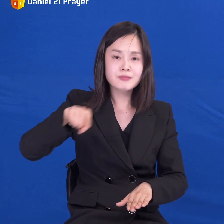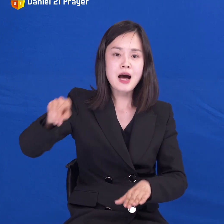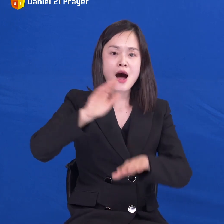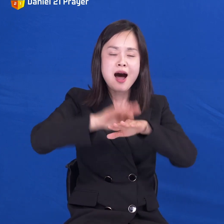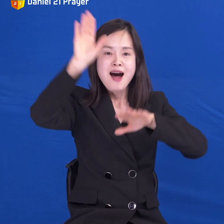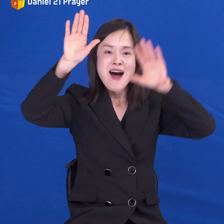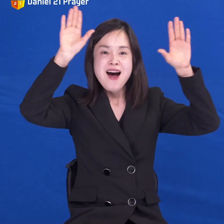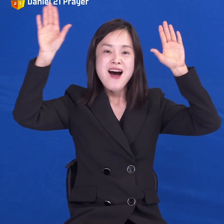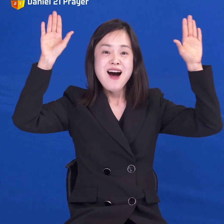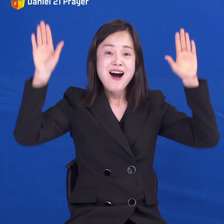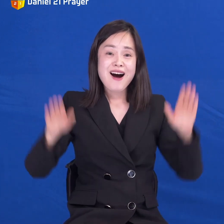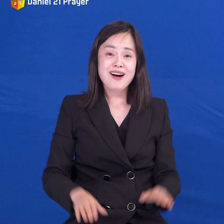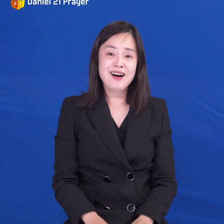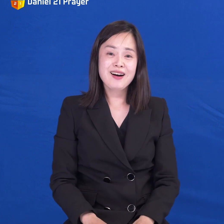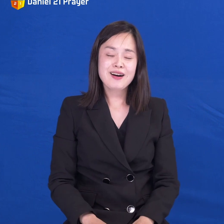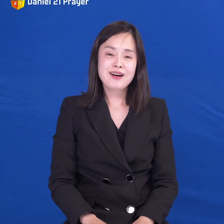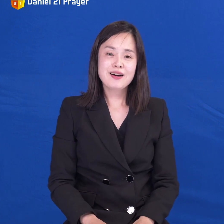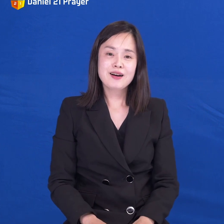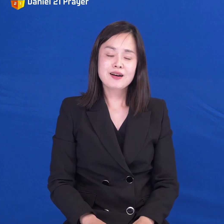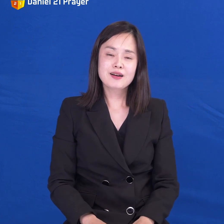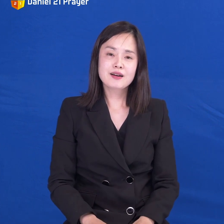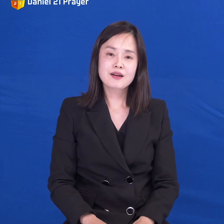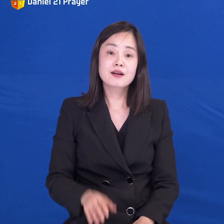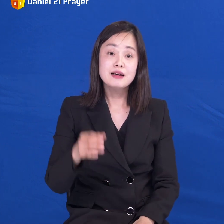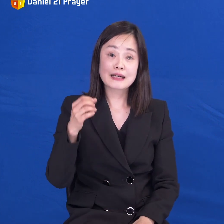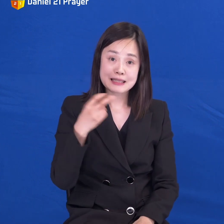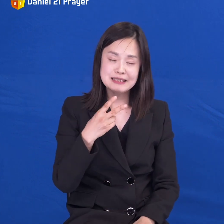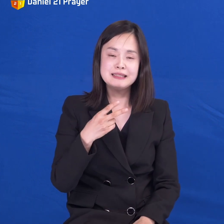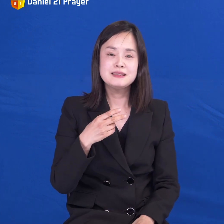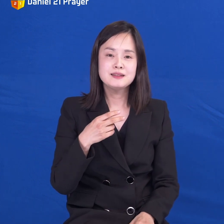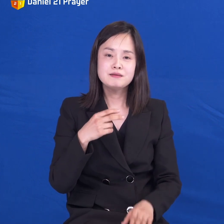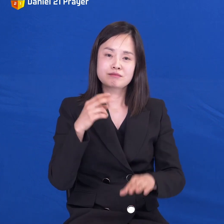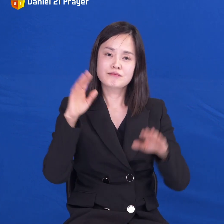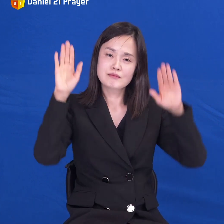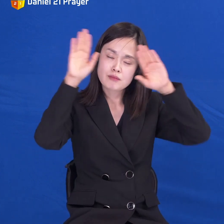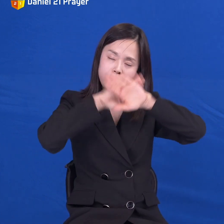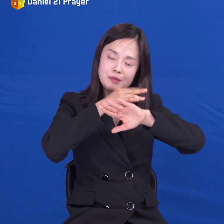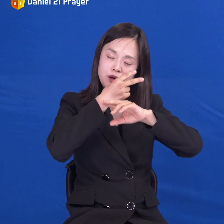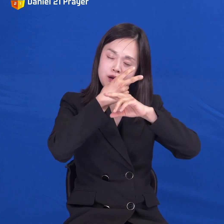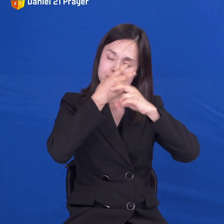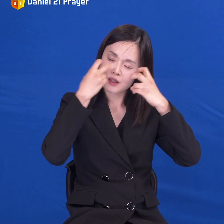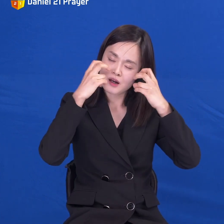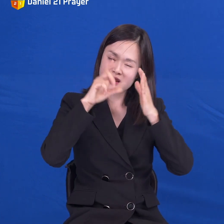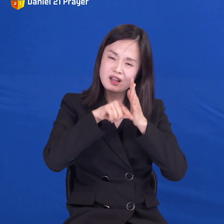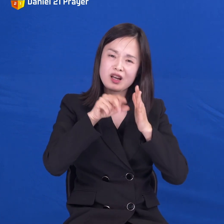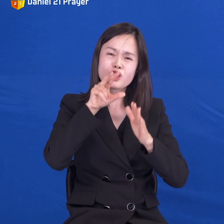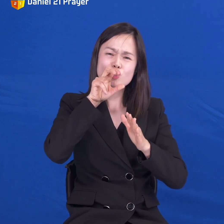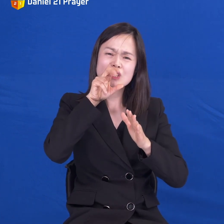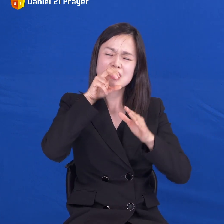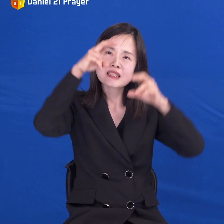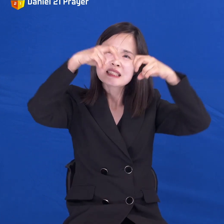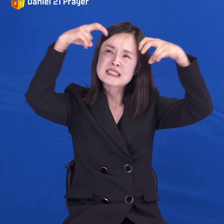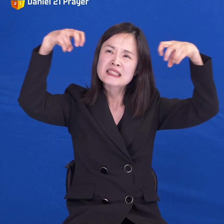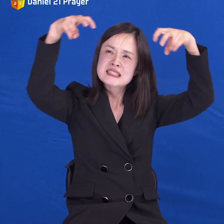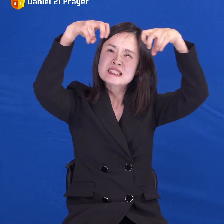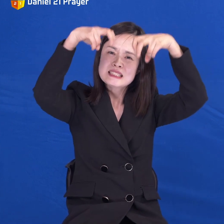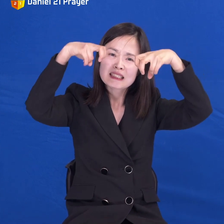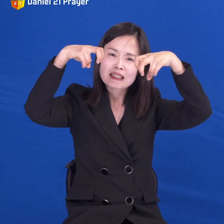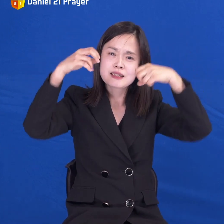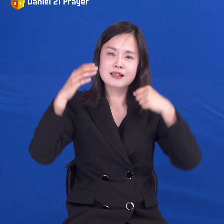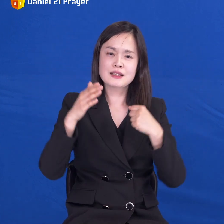그리고 또 와서 자는데 그날 저녁 너무 시끄러워요. 그래서 제가 고양이 흉내를